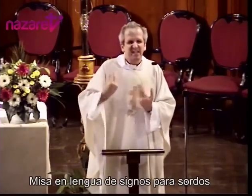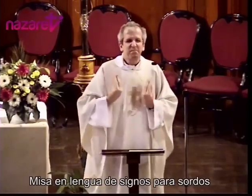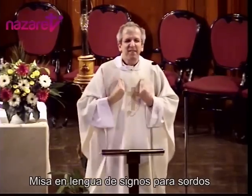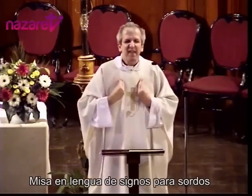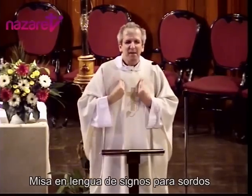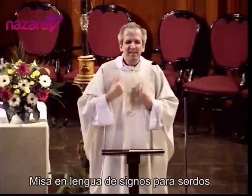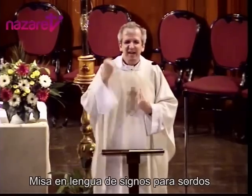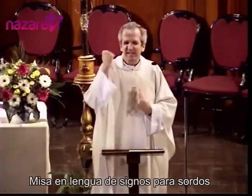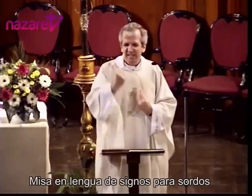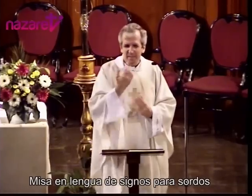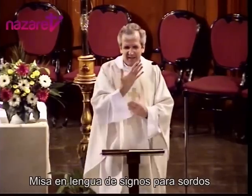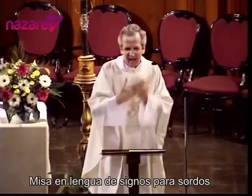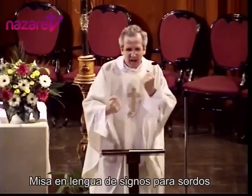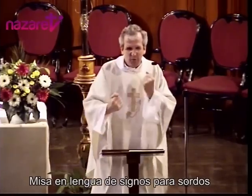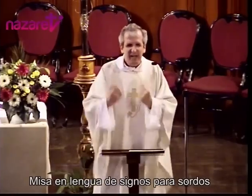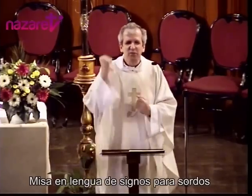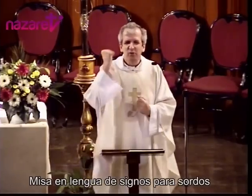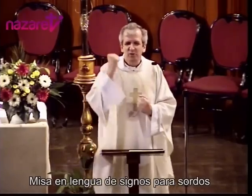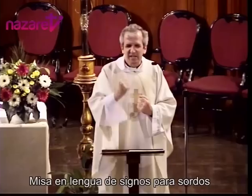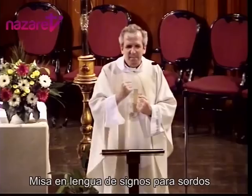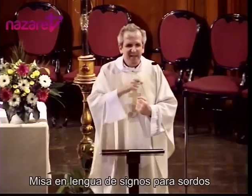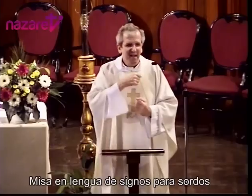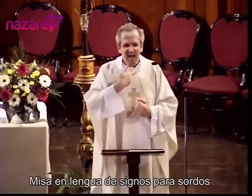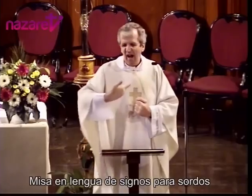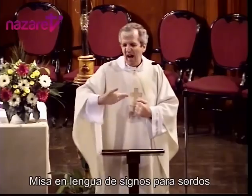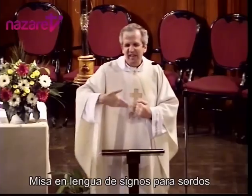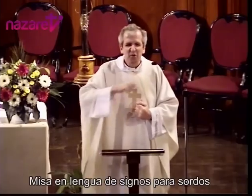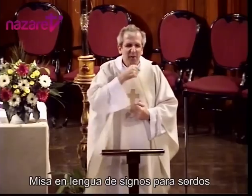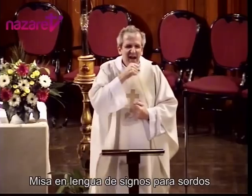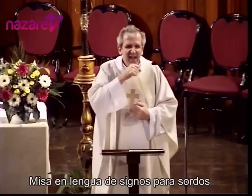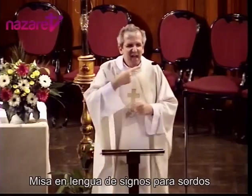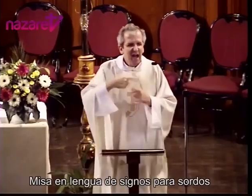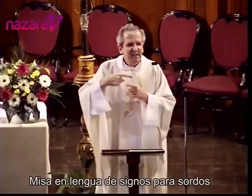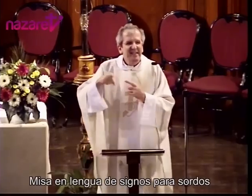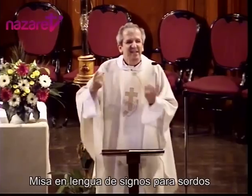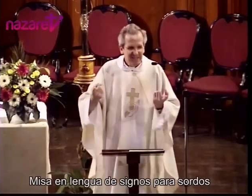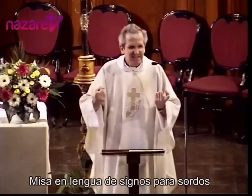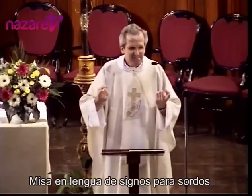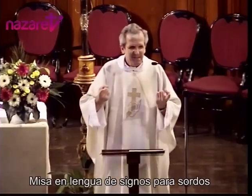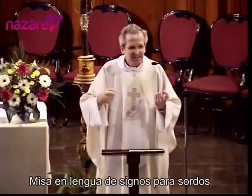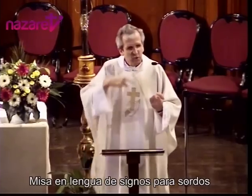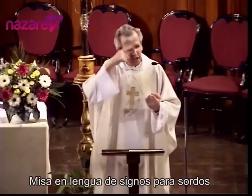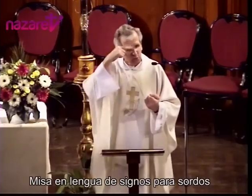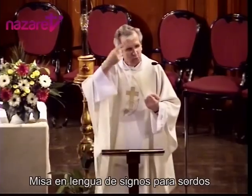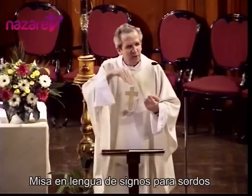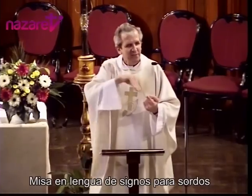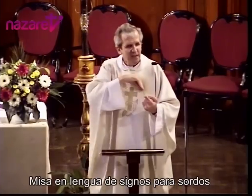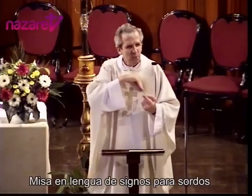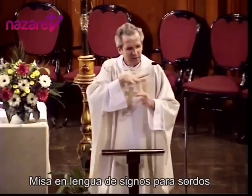desprecia la vida. Se mata abortando, se mata al que no vale. Tantas veces la cultura de la muerte